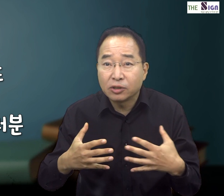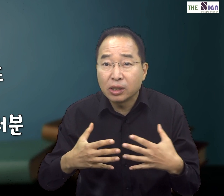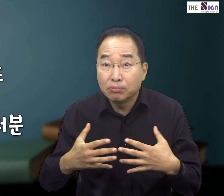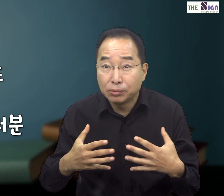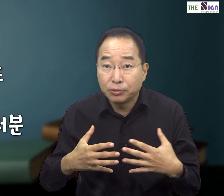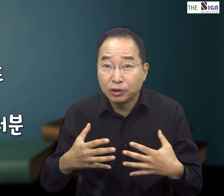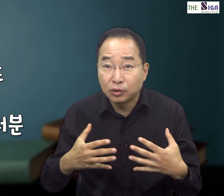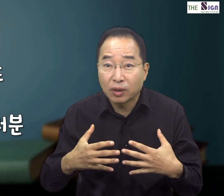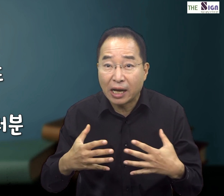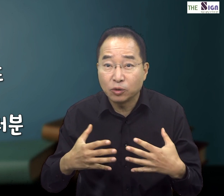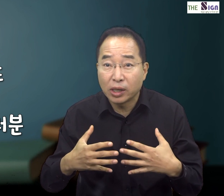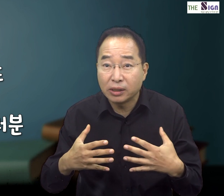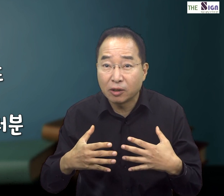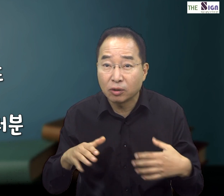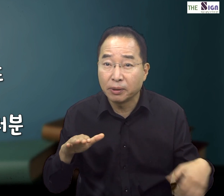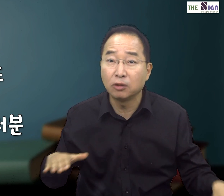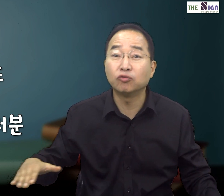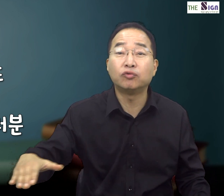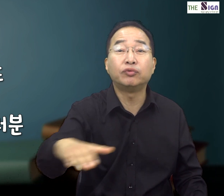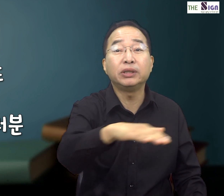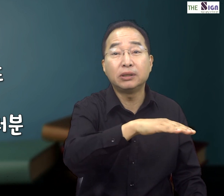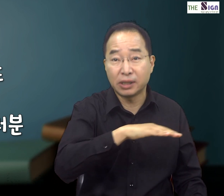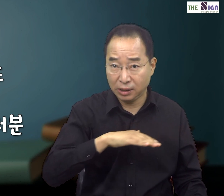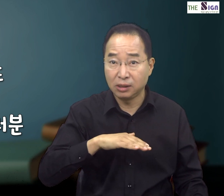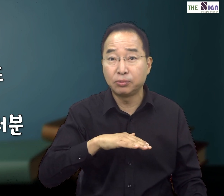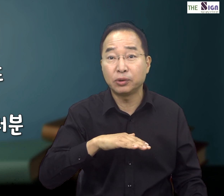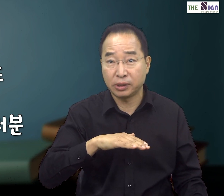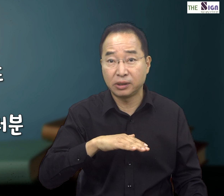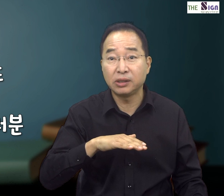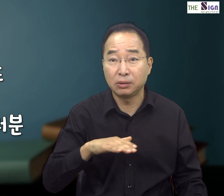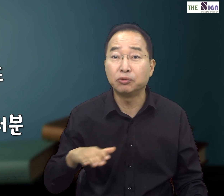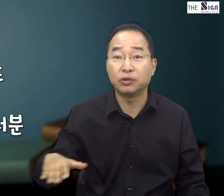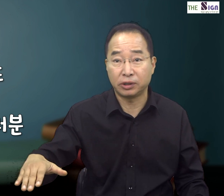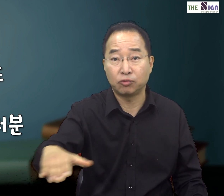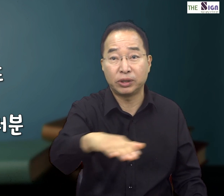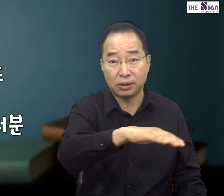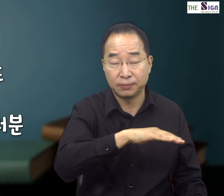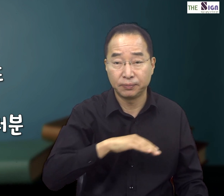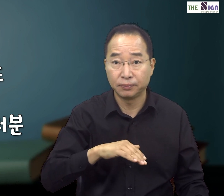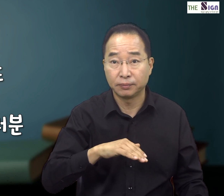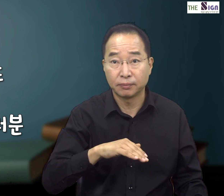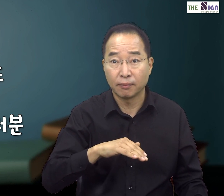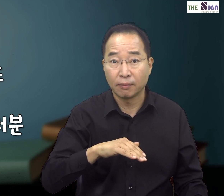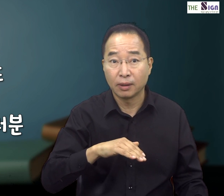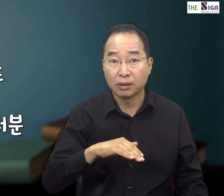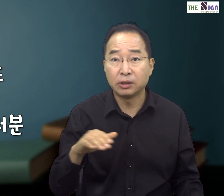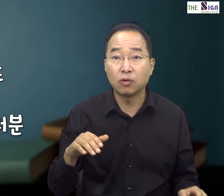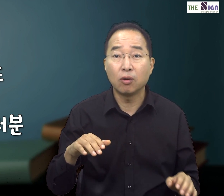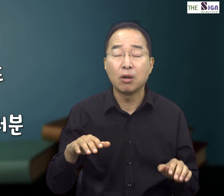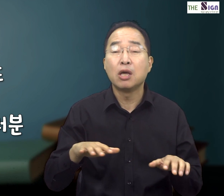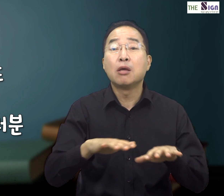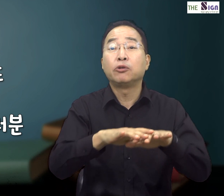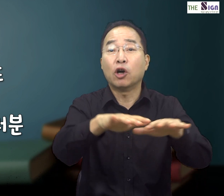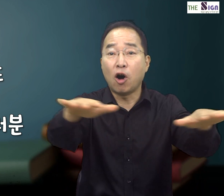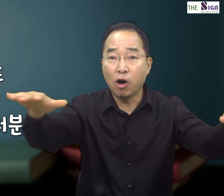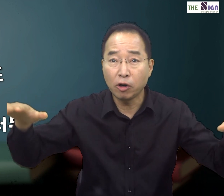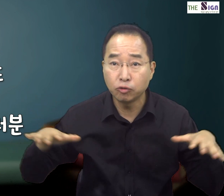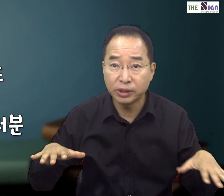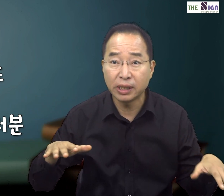내적인 부분을 좀 강조한다 그러면 우리 이렇게 일부러 이렇게 쓰시는 분도 있어요. 우리. 그리고 여러 우리라는